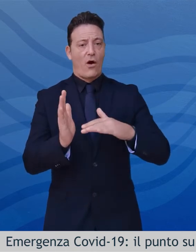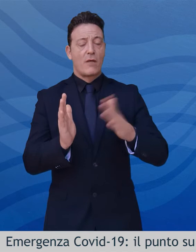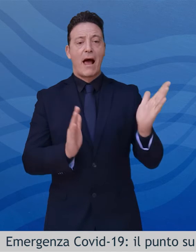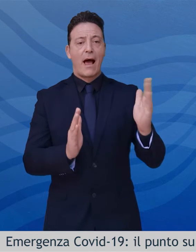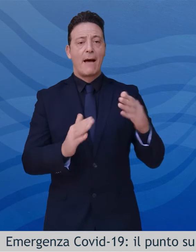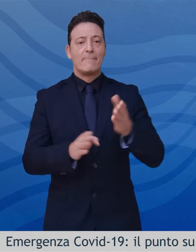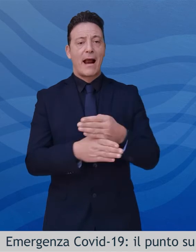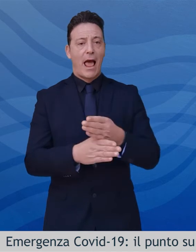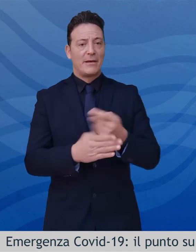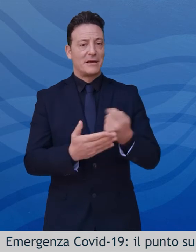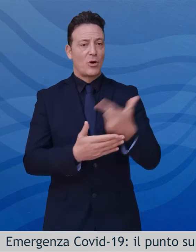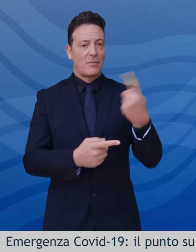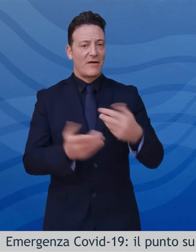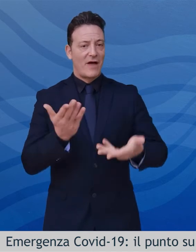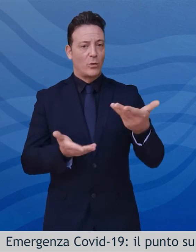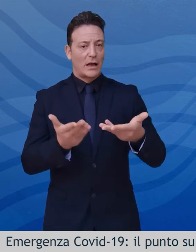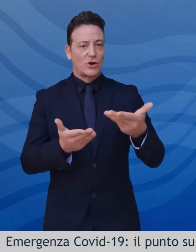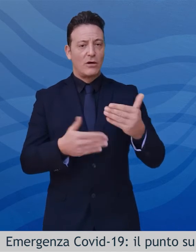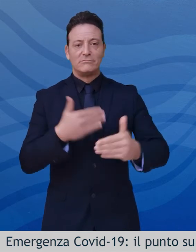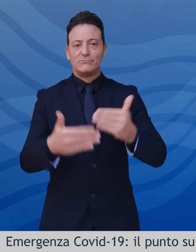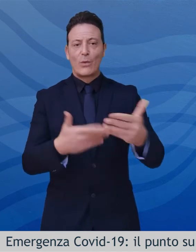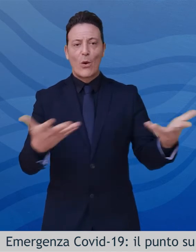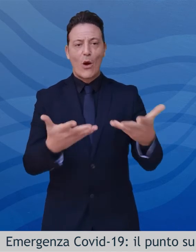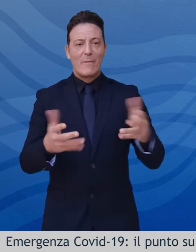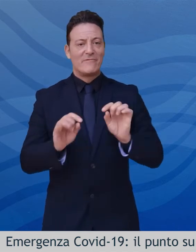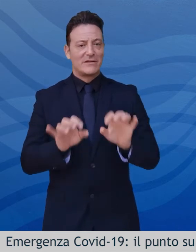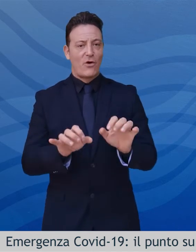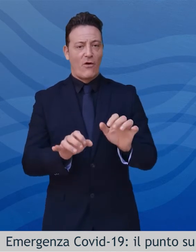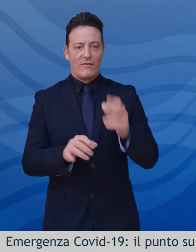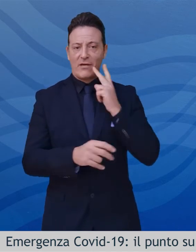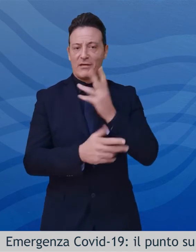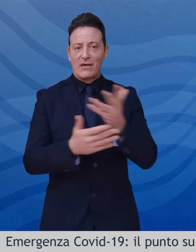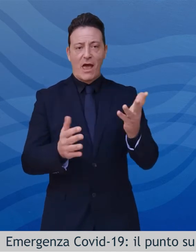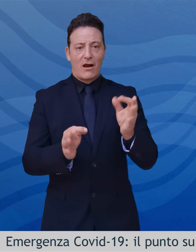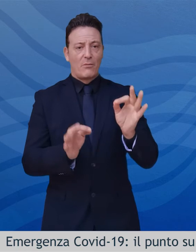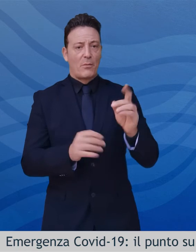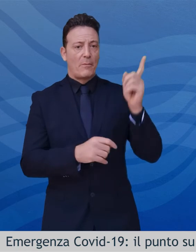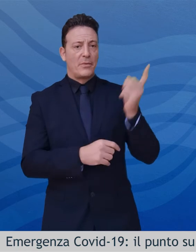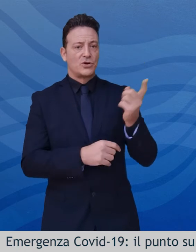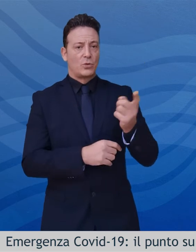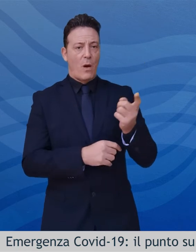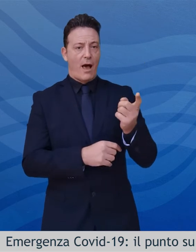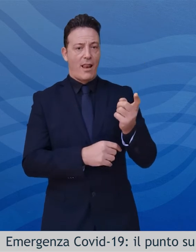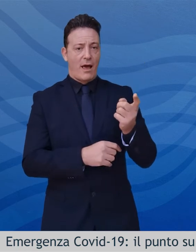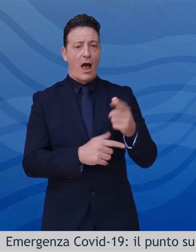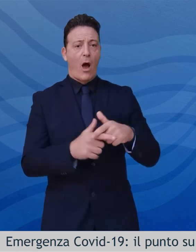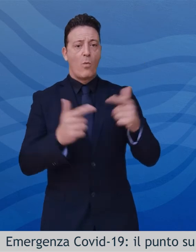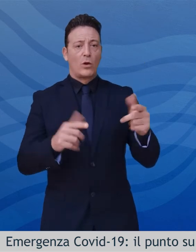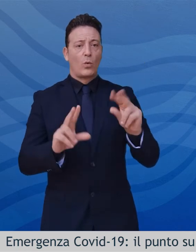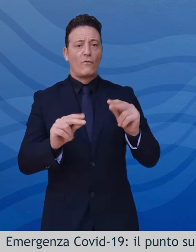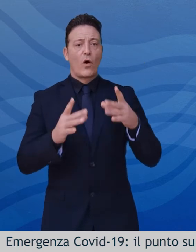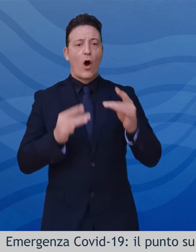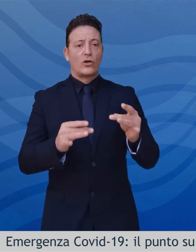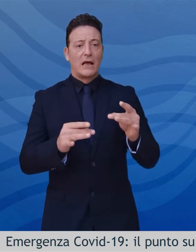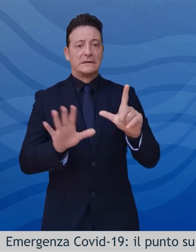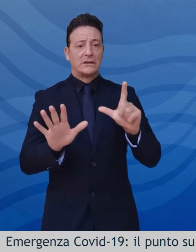importanti nella valutazione dell'andamento dell'infezione sono rappresentati dalla percentuale di incremento dei nuovi casi negli ultimi